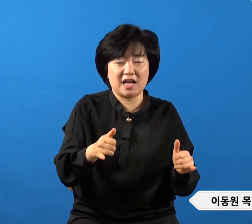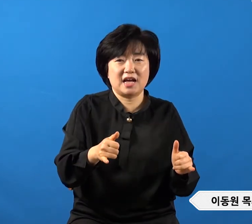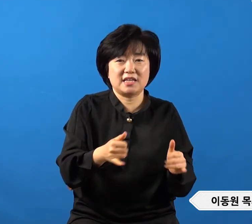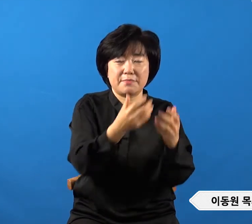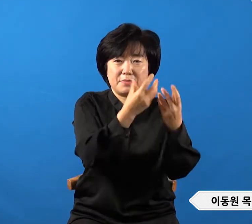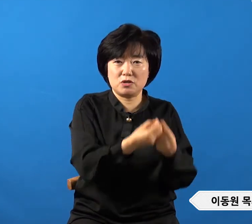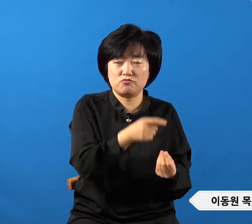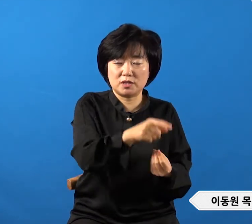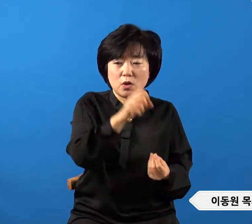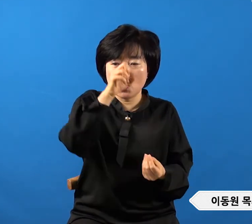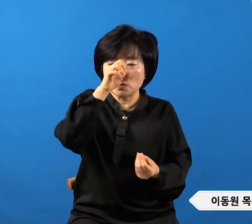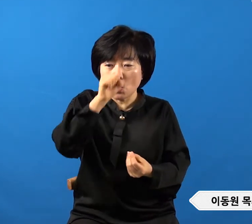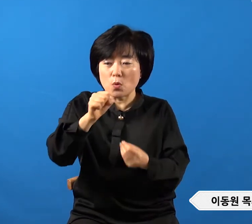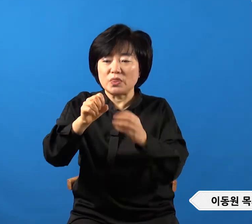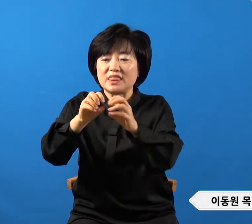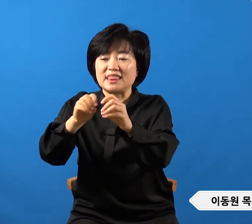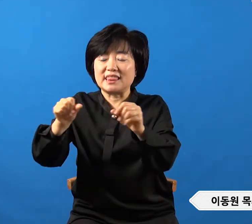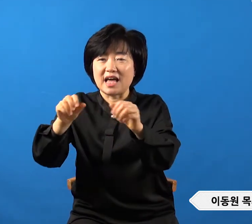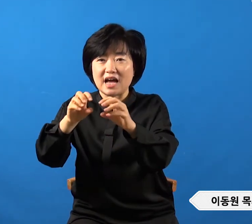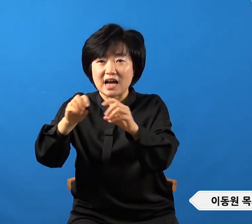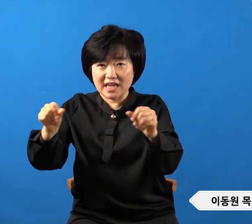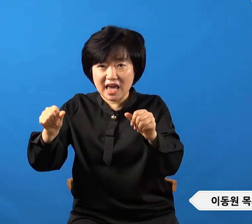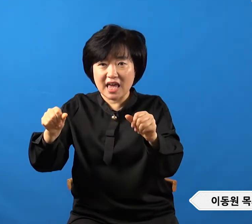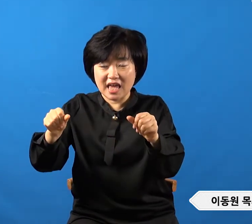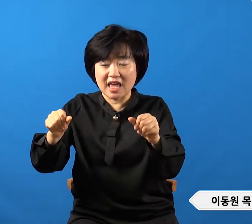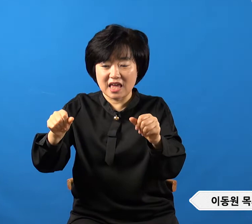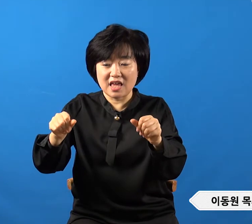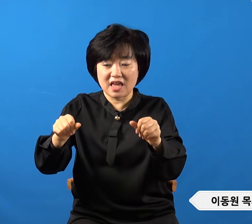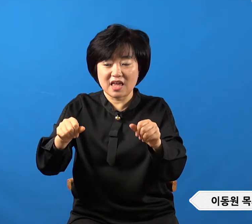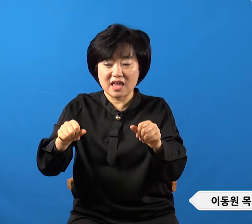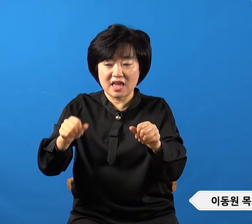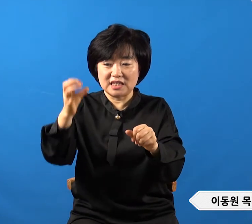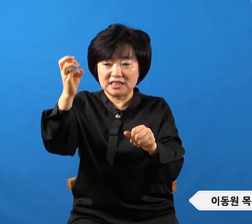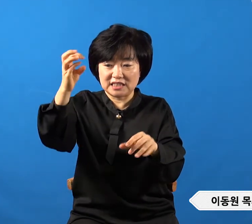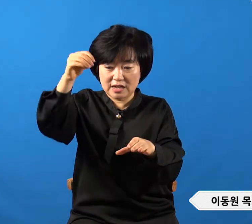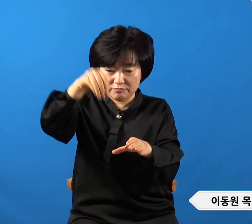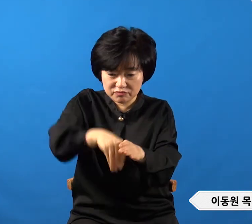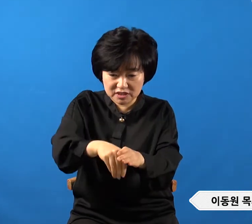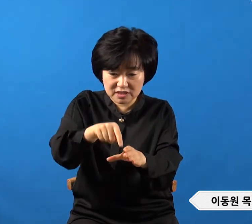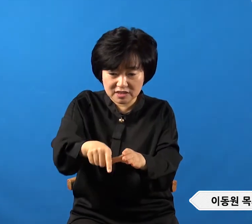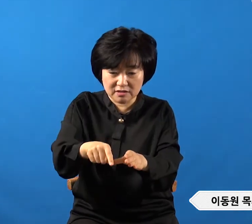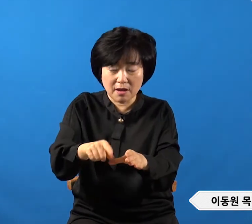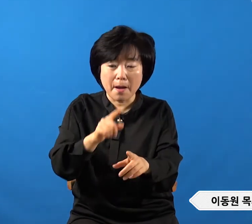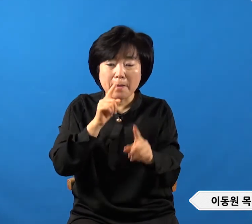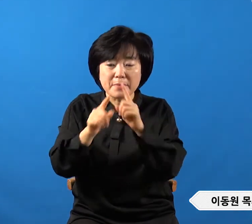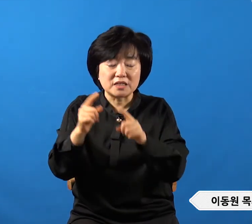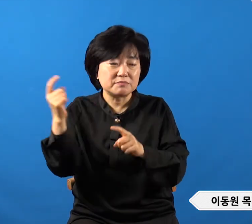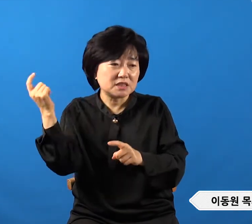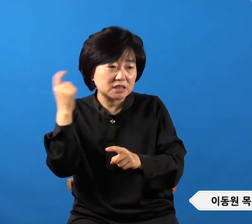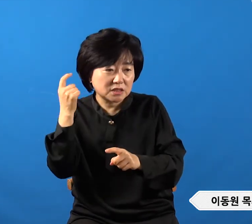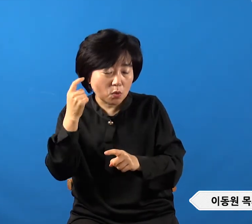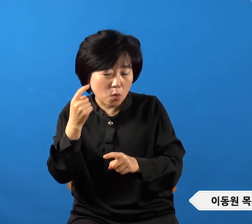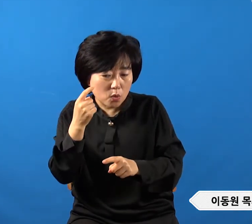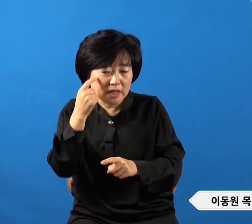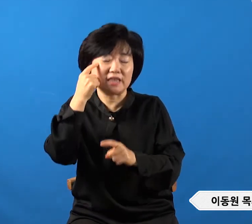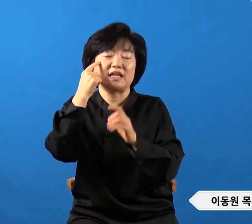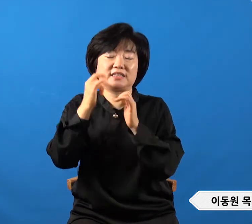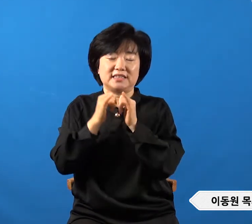씨가 떨어졌다는 것은 어떤 사람일까? 말씀을 듣고 깨닫는 사람이다.